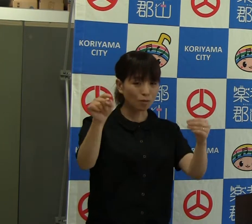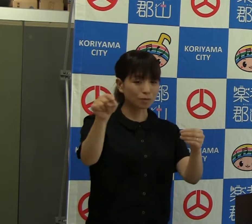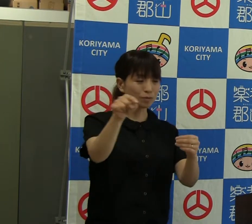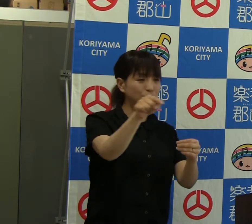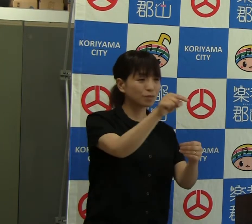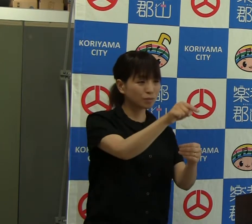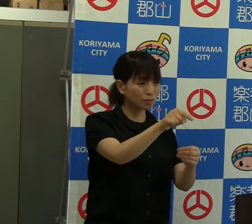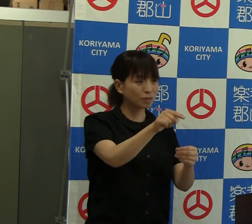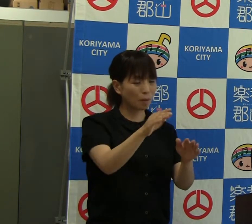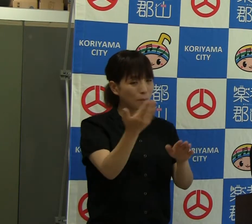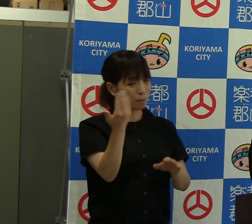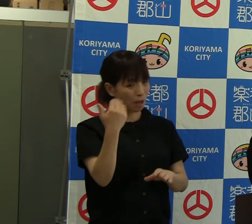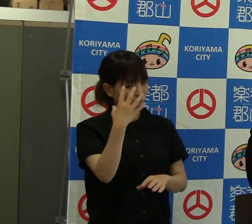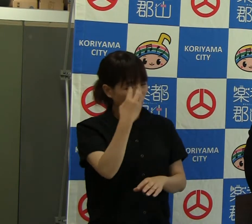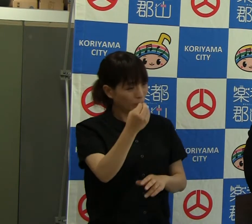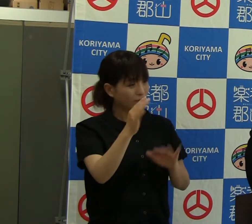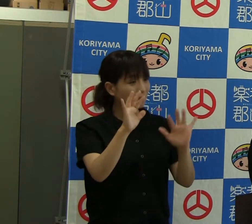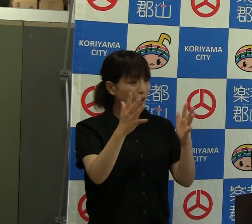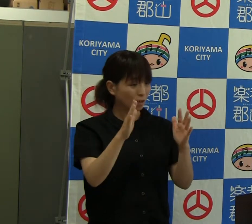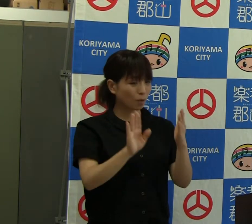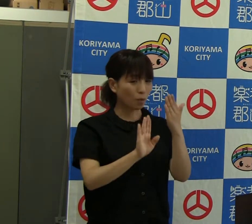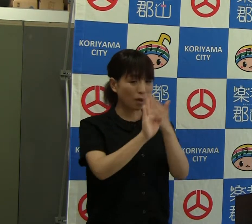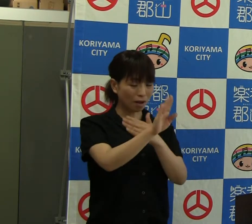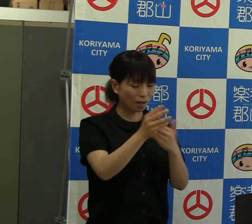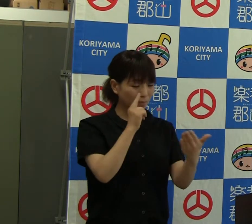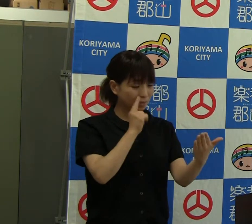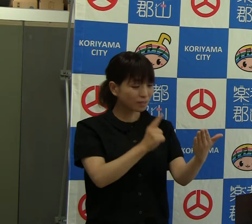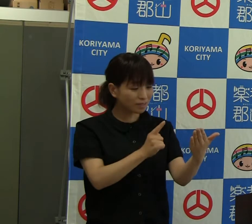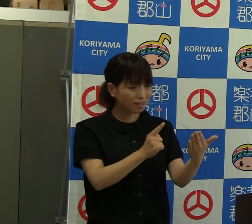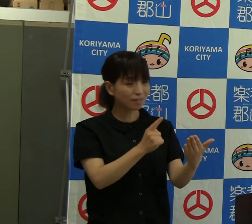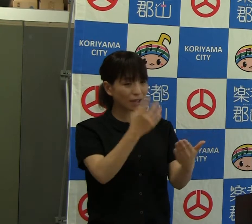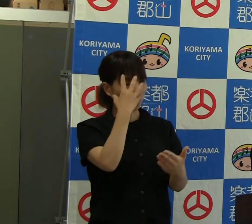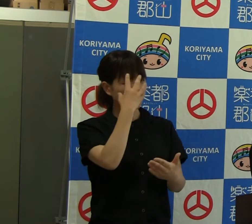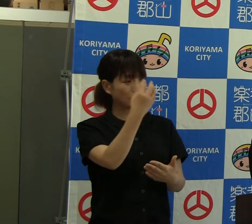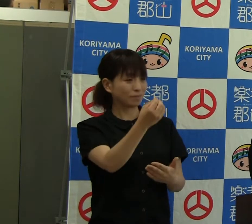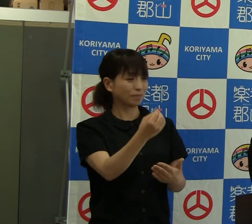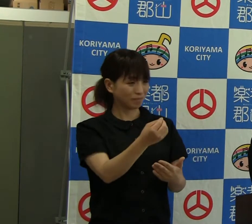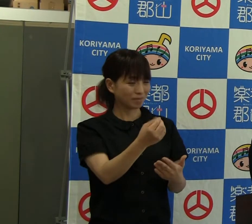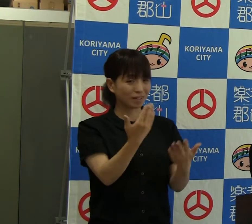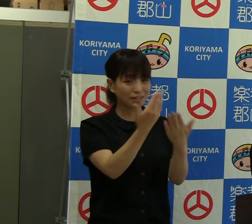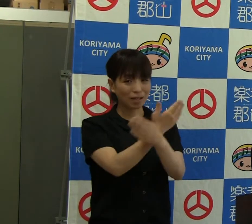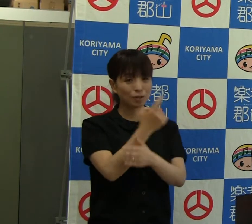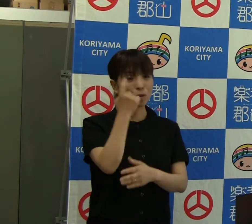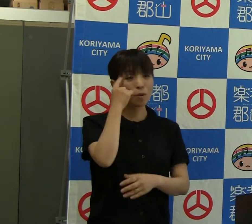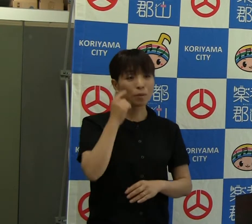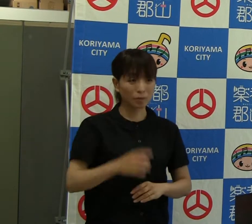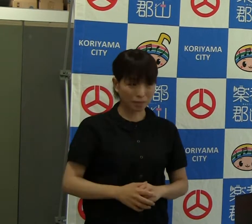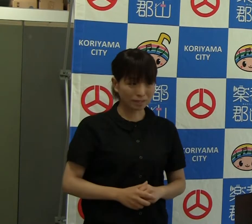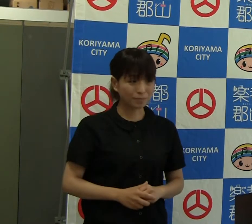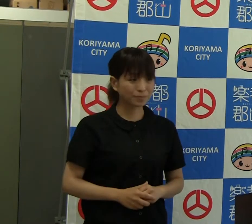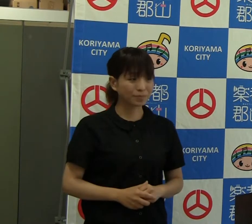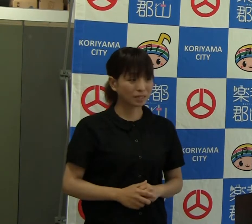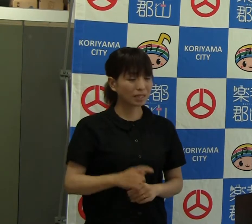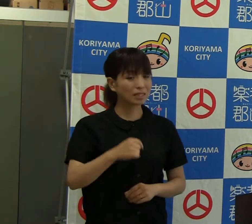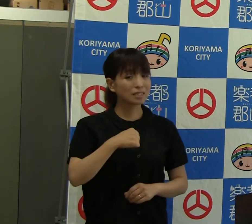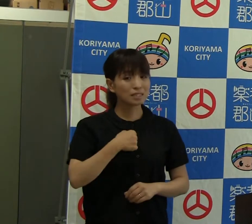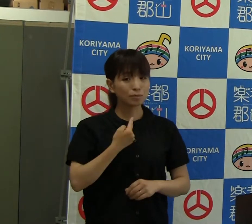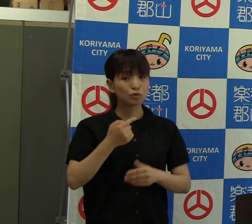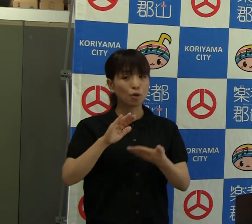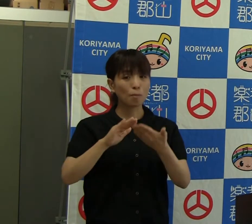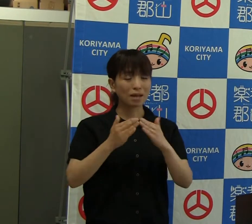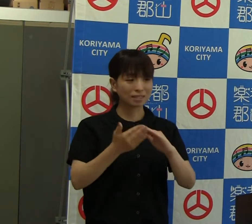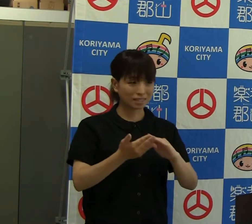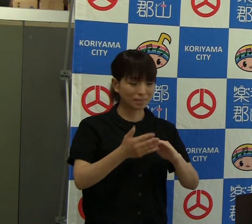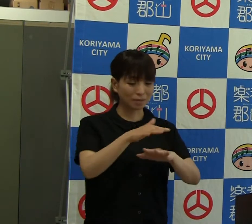興味なかったんだなとか、ね、そういう、まあ、なんて言うんでしょうか、いろいろ多角的にあの自分の町の姿